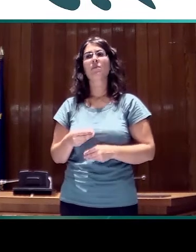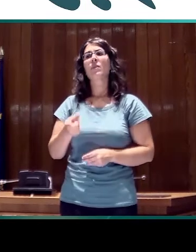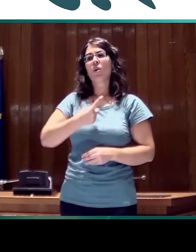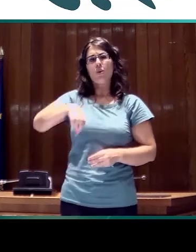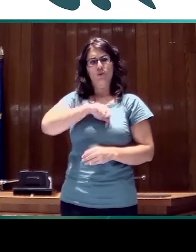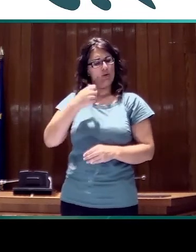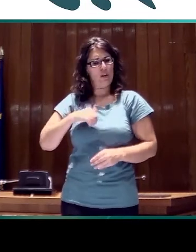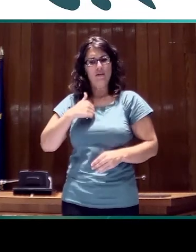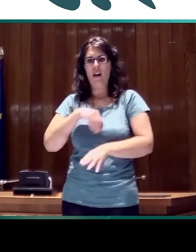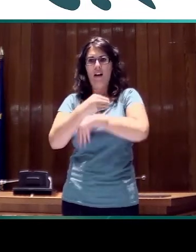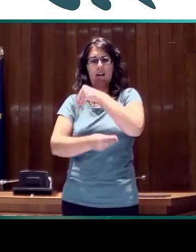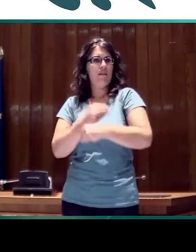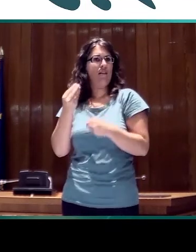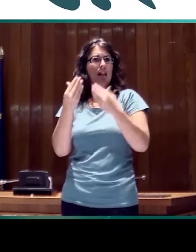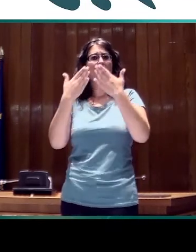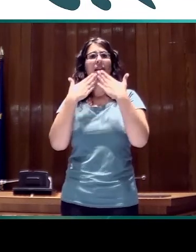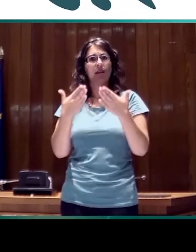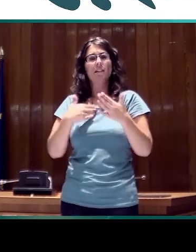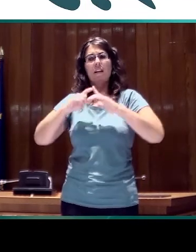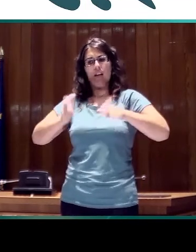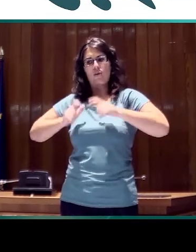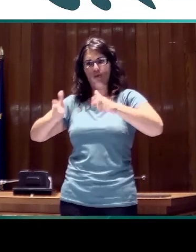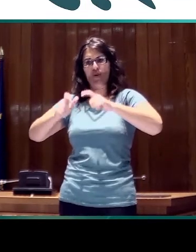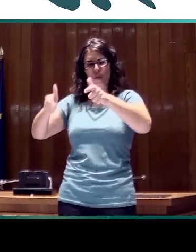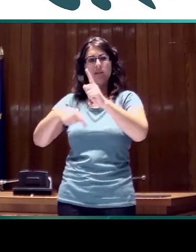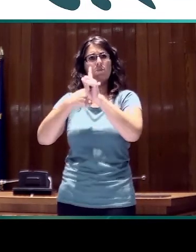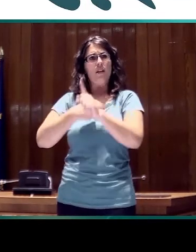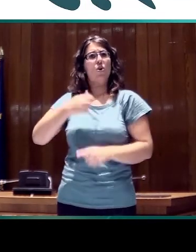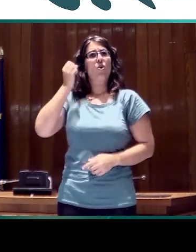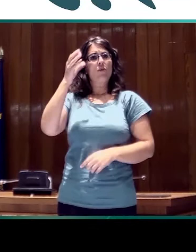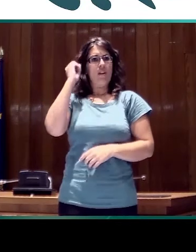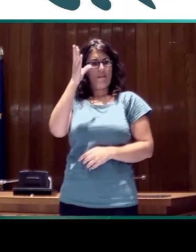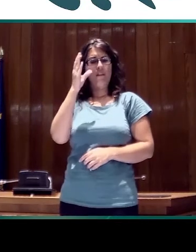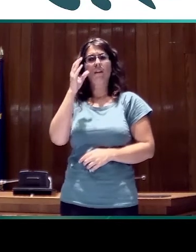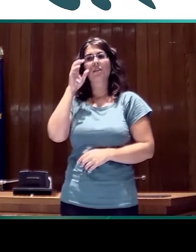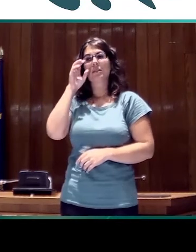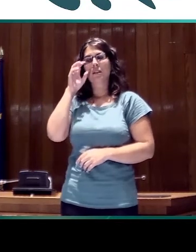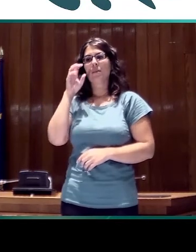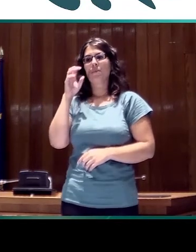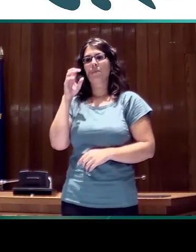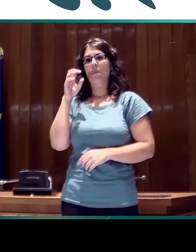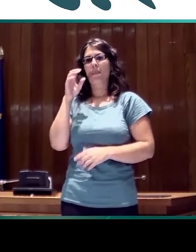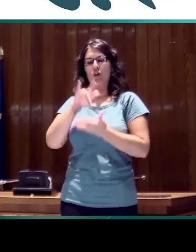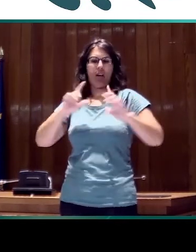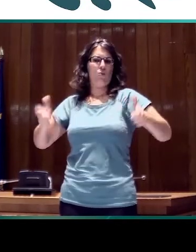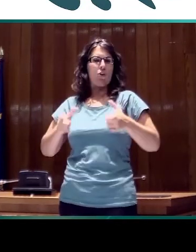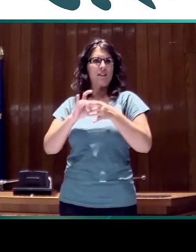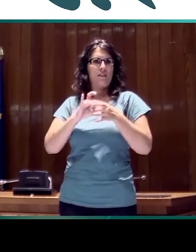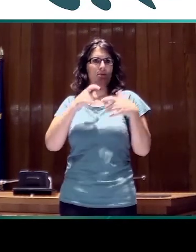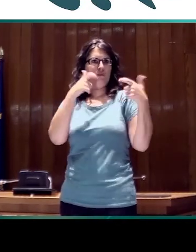haciendo a través de nuestras distintas reuniones y conferencias sectoriales vamos a solicitar una especie de calendario Por